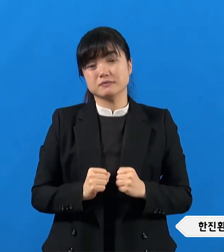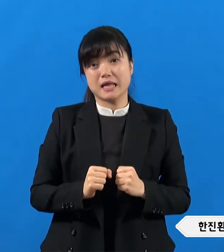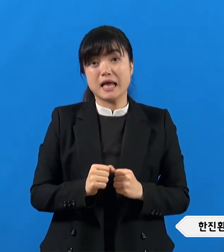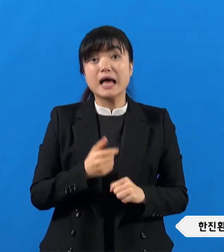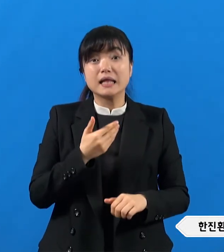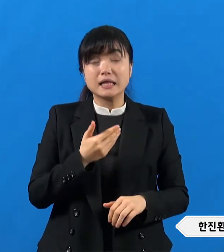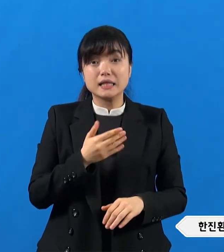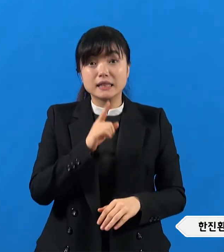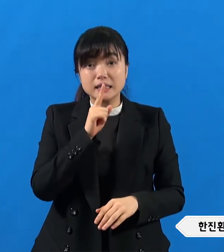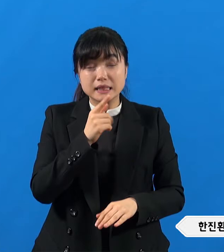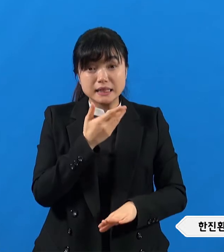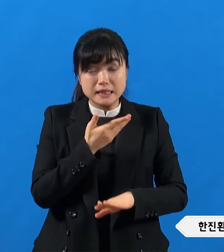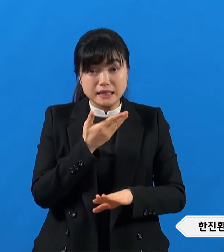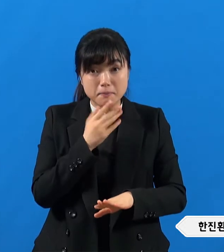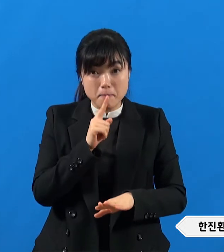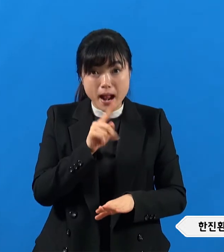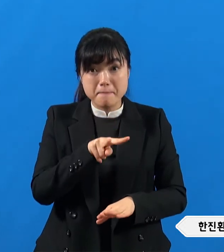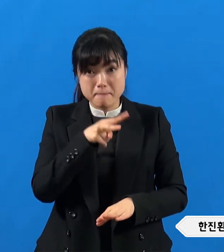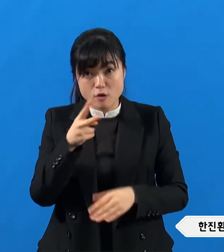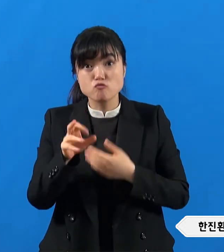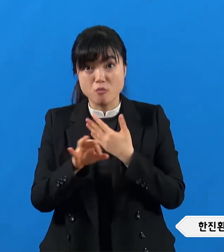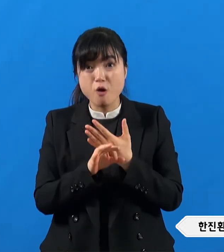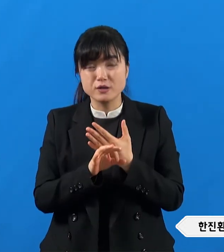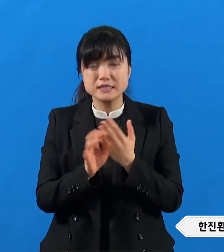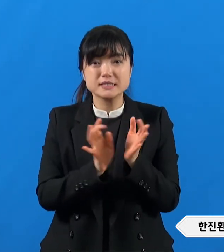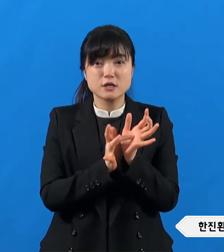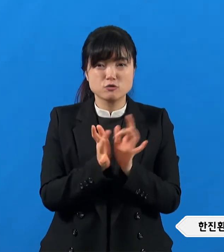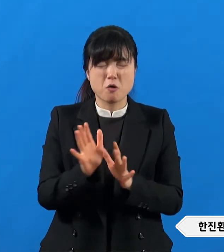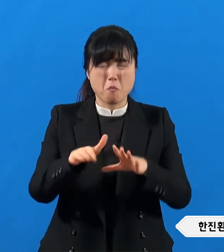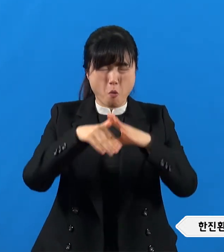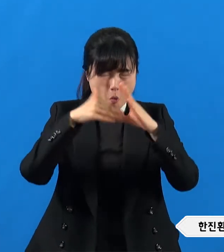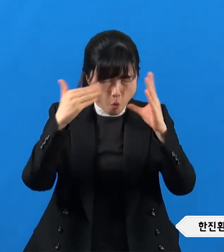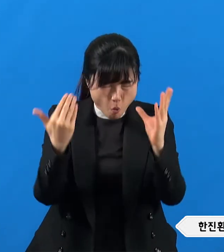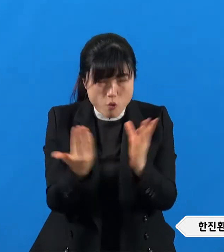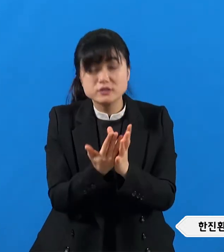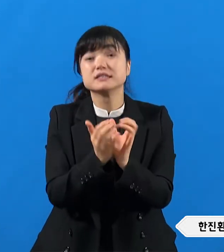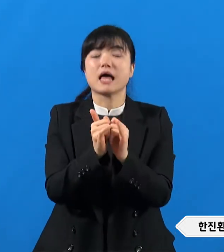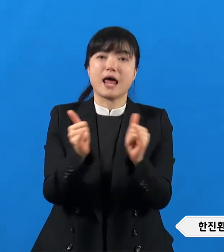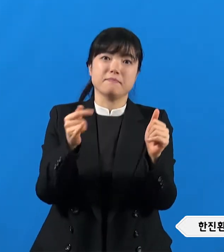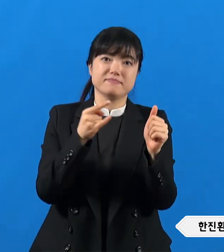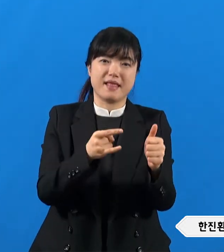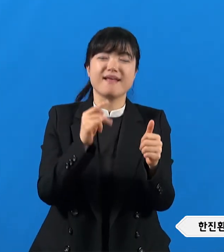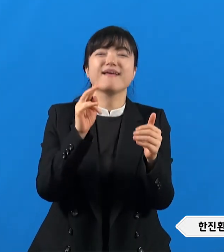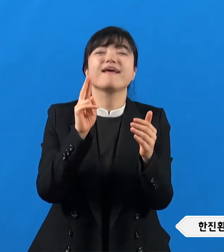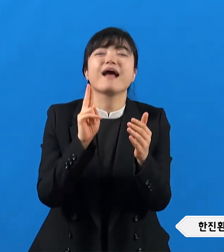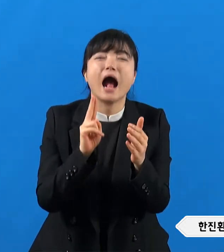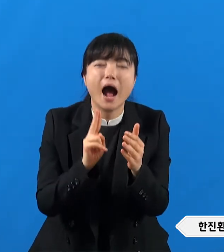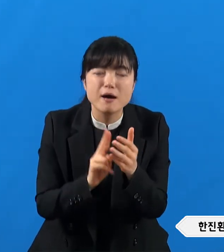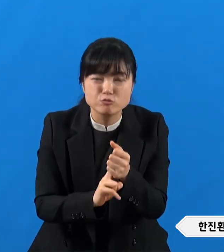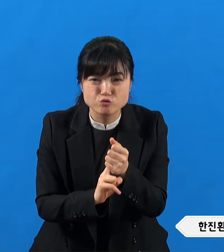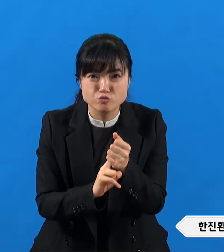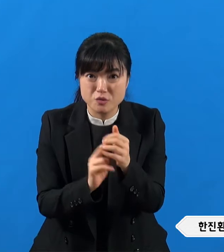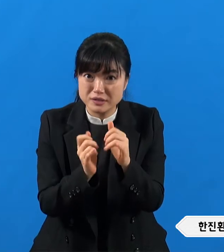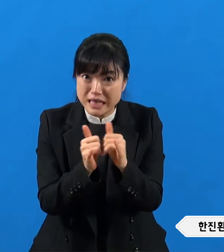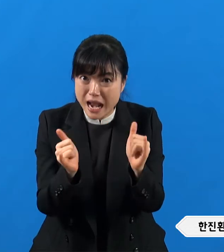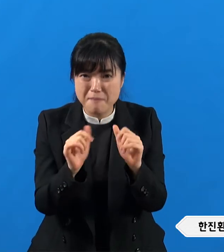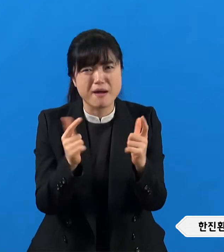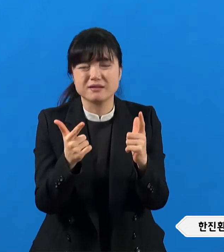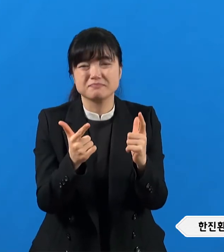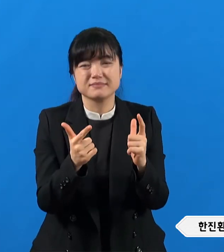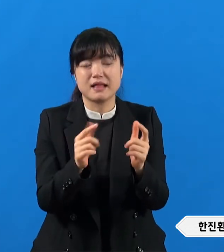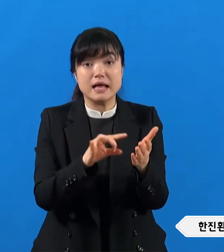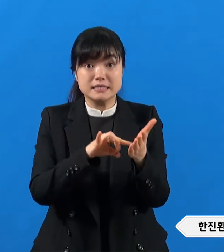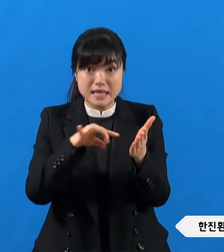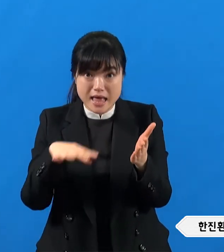말하면 예수님은 이 세상 모든 사람들에게 감추어진 존재는 아니었습니다.